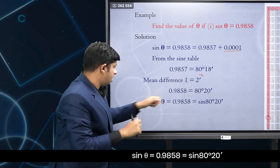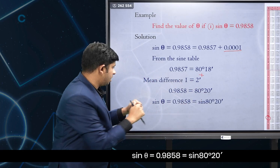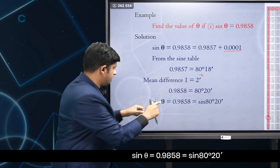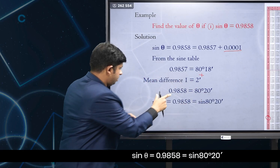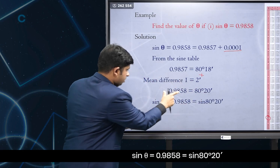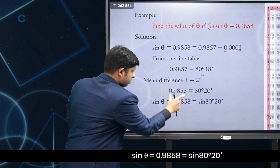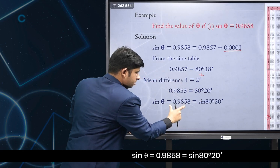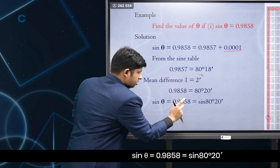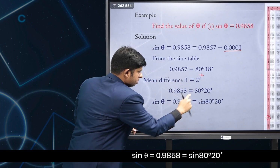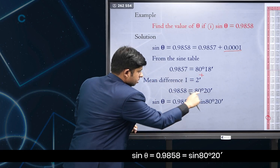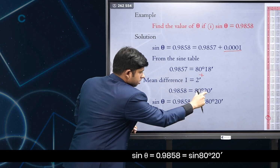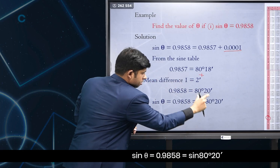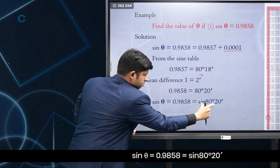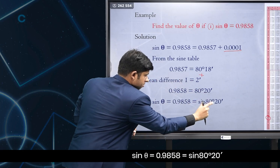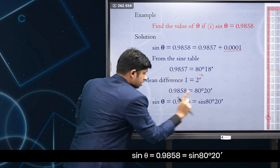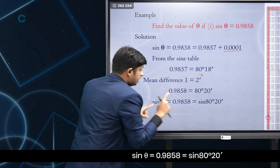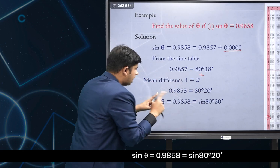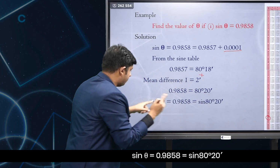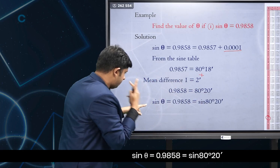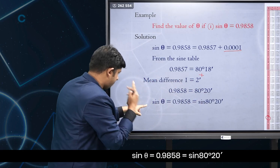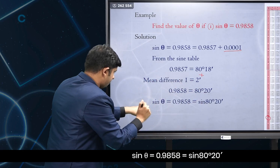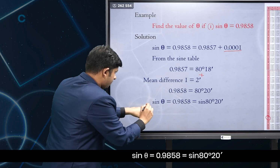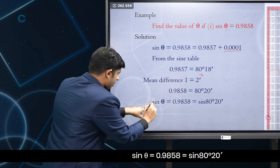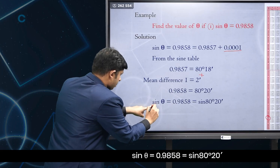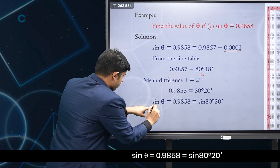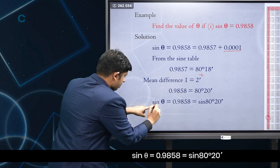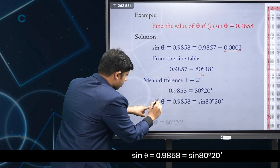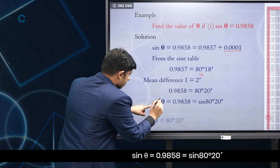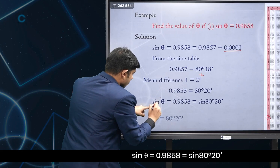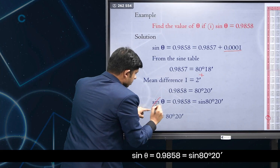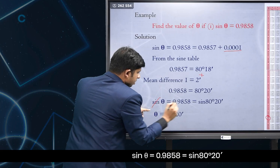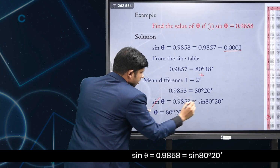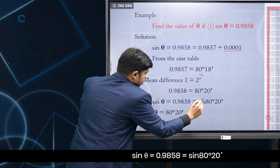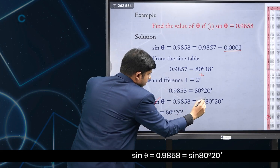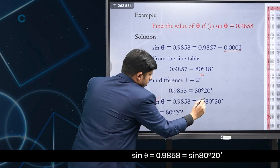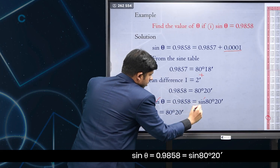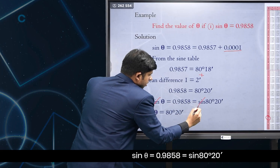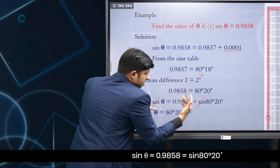sin theta is equal 0.9858 is equal sin 80 degree 20 minute.